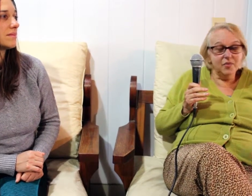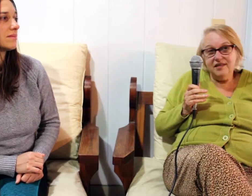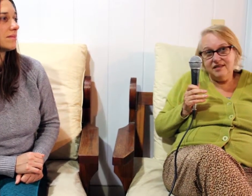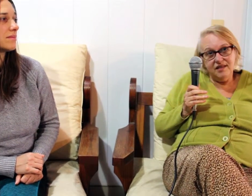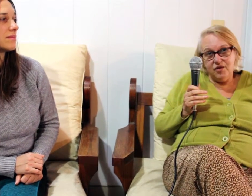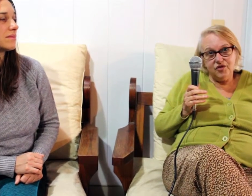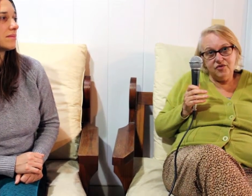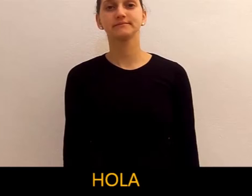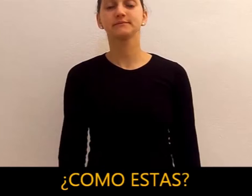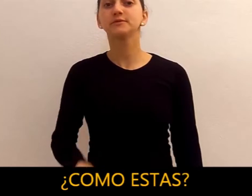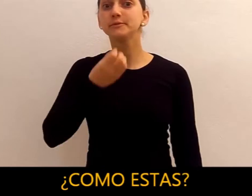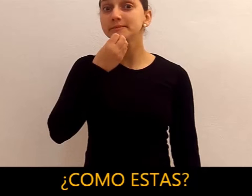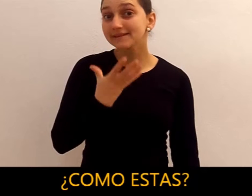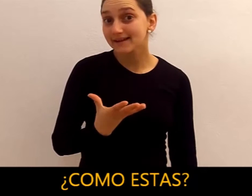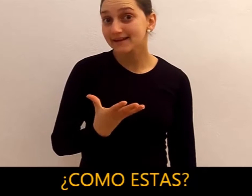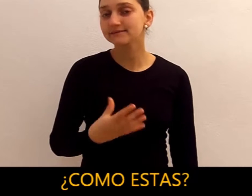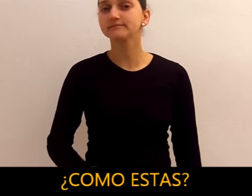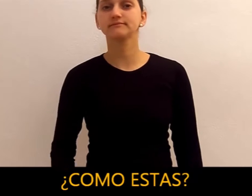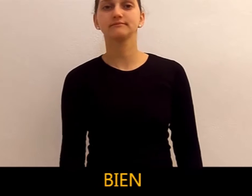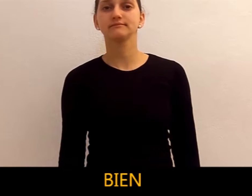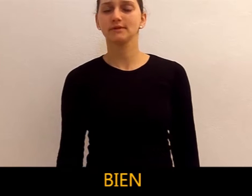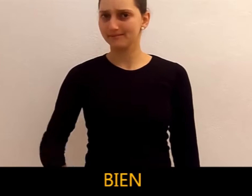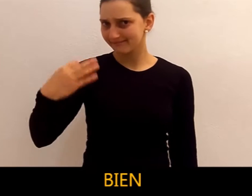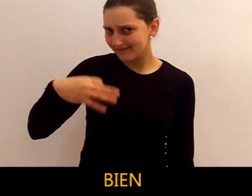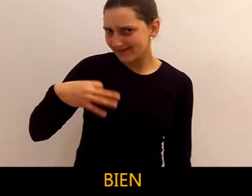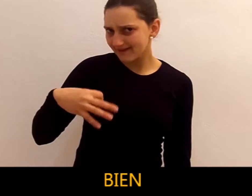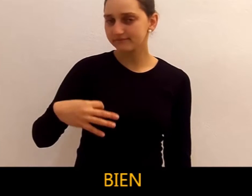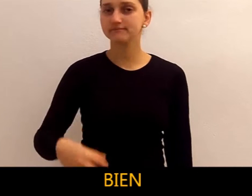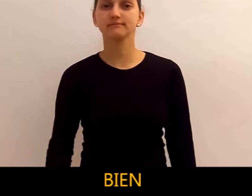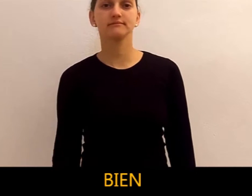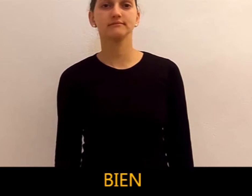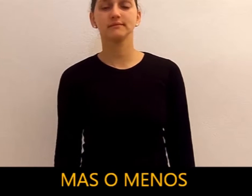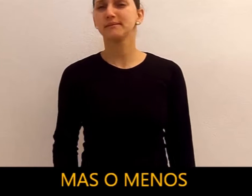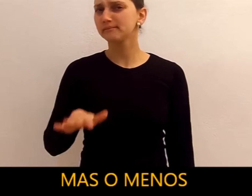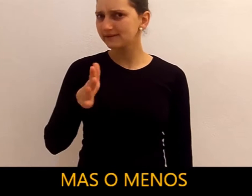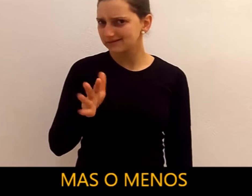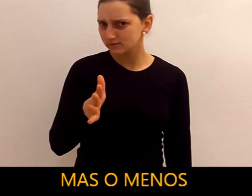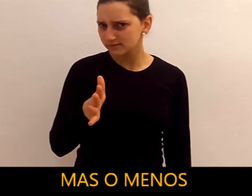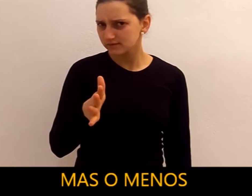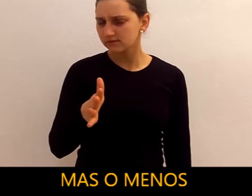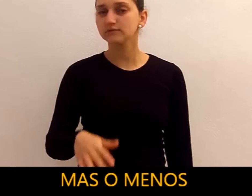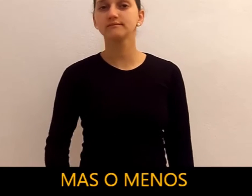parecidos, pero alguna cosa varía porque el lirio maruguayo está hecho para este curso. Claro.